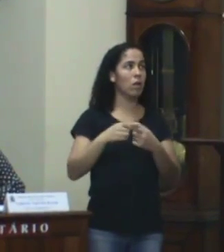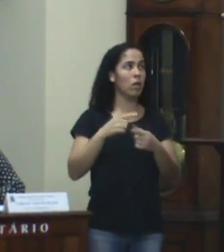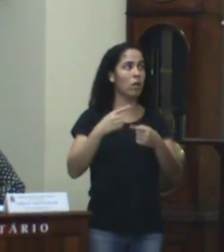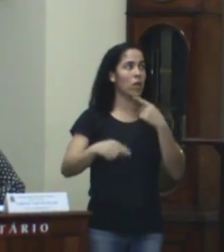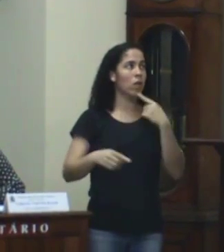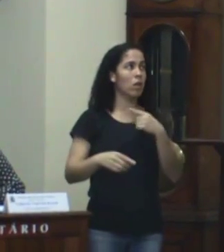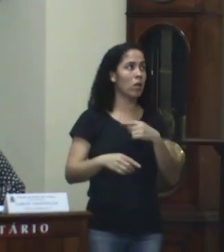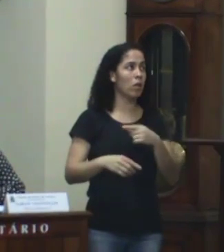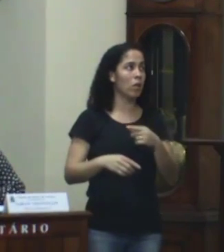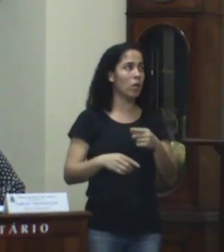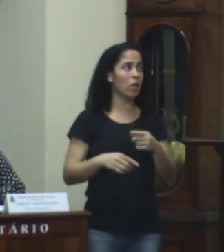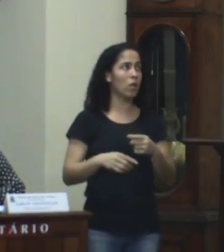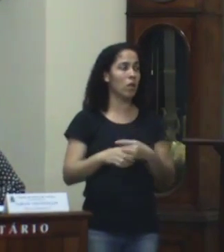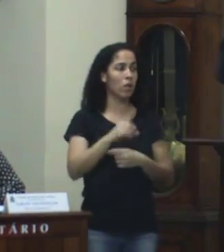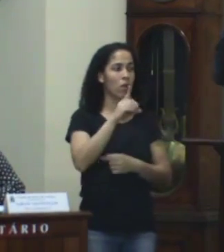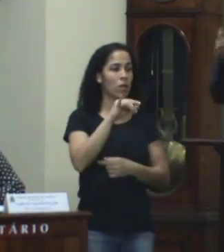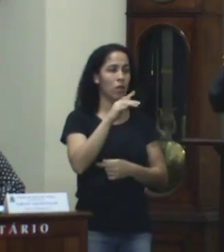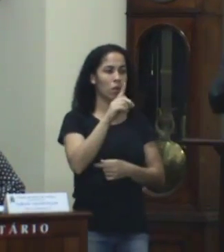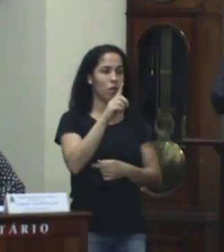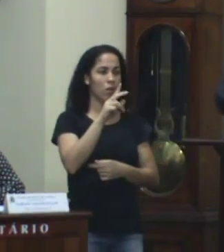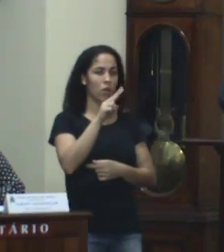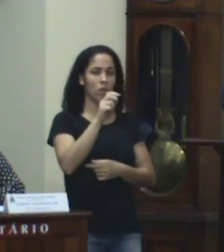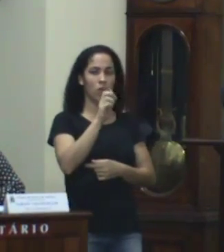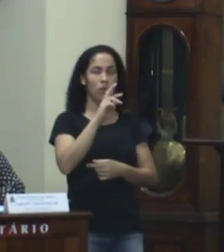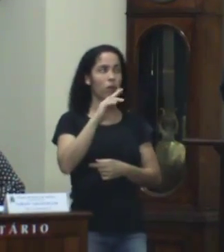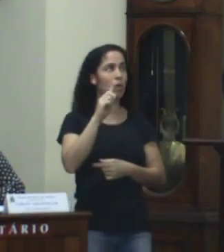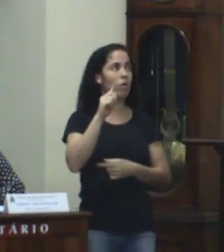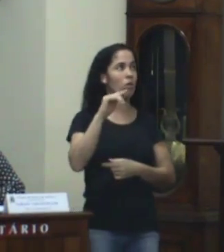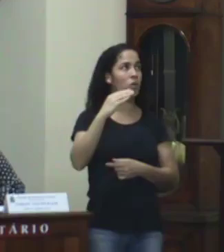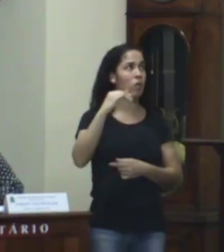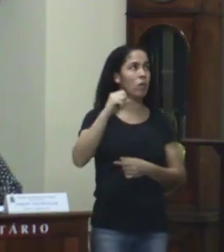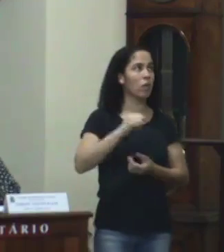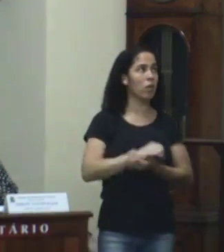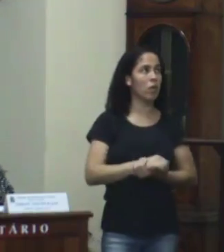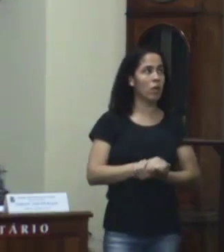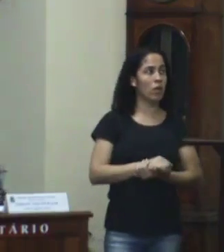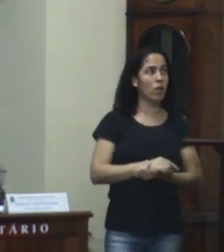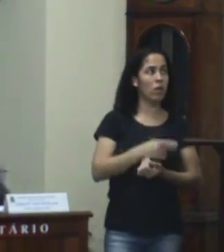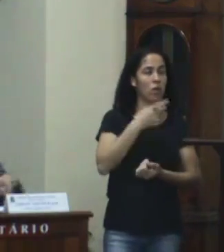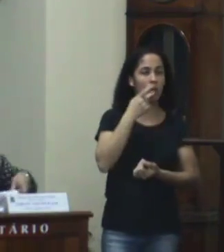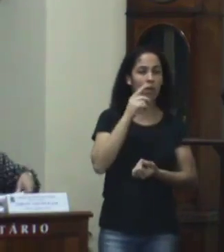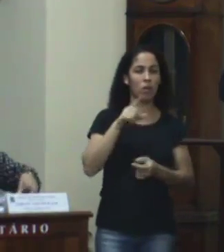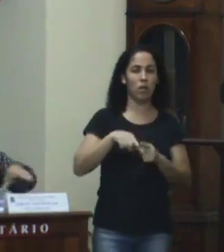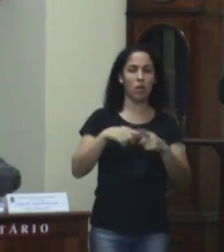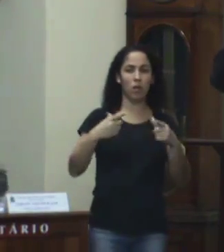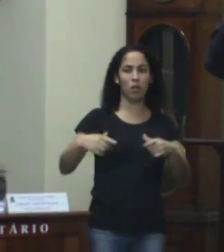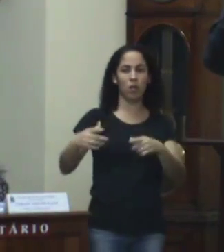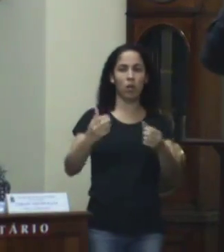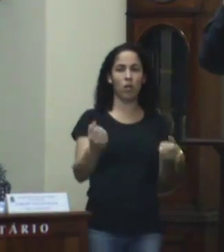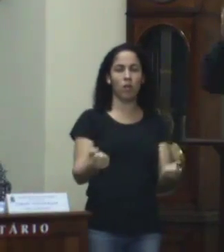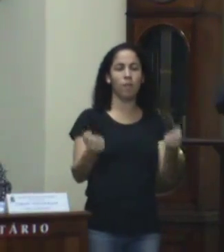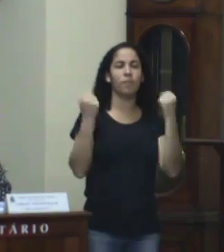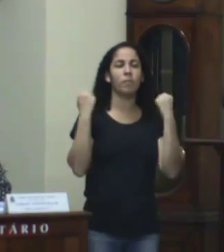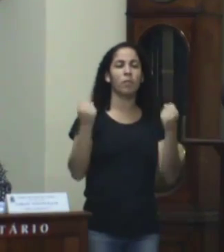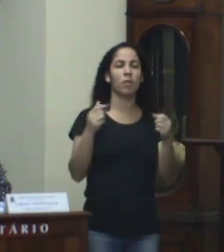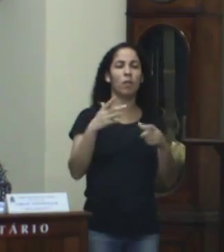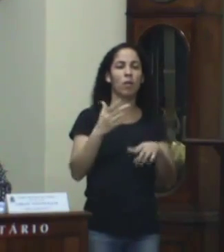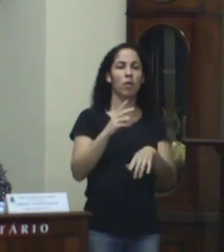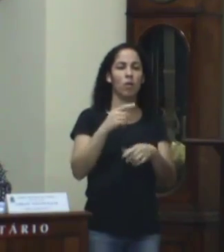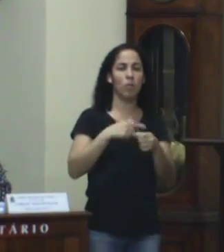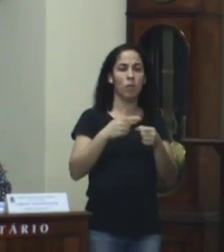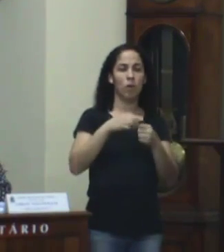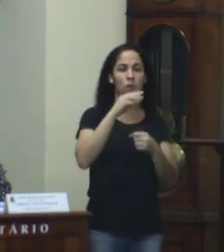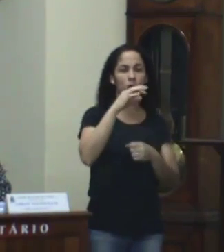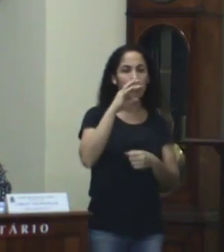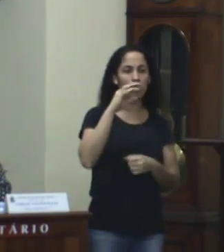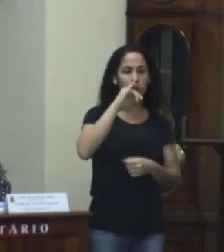motivo dessa divergência. Quero falar também sobre a Academia ao Ar Livre do bairro João Bonito, BNH de João